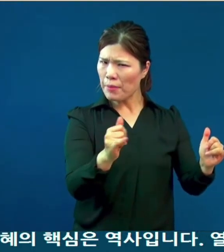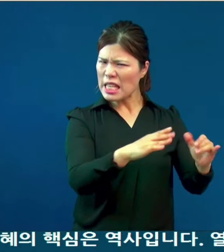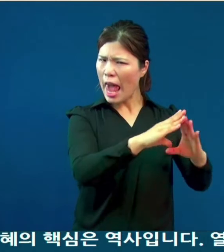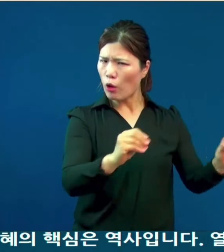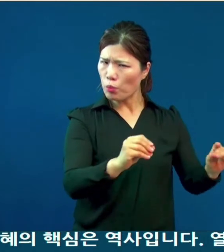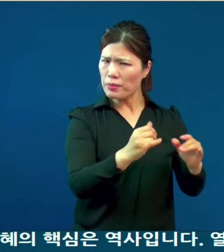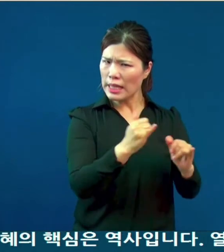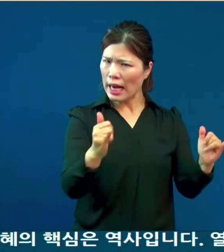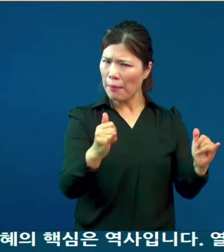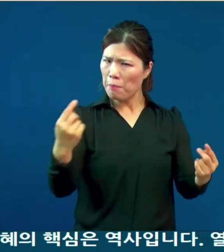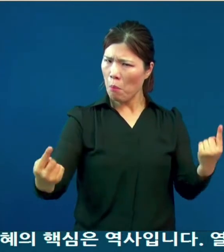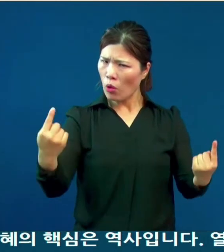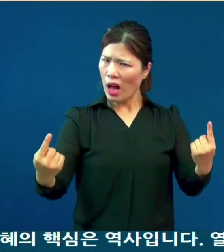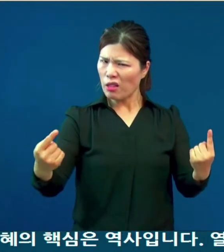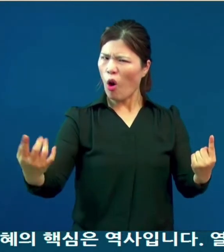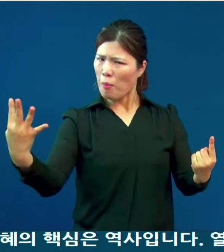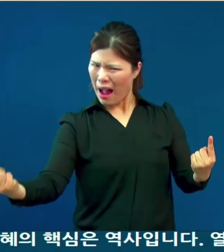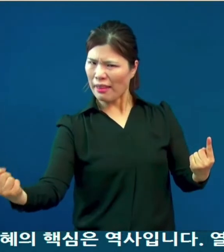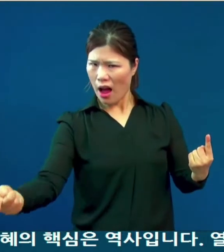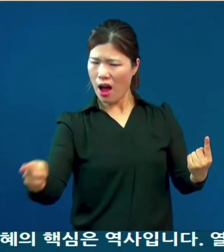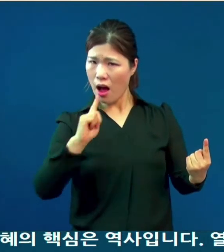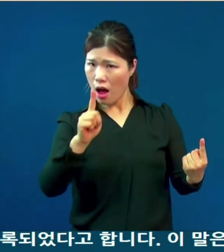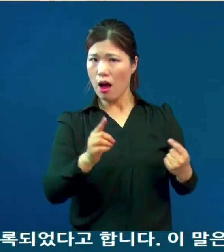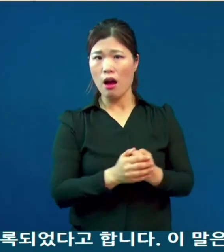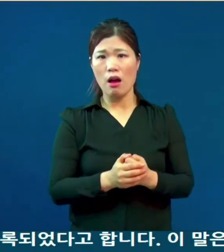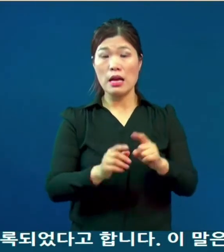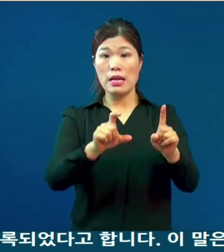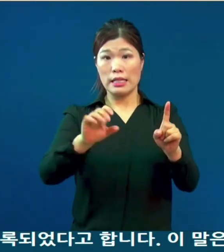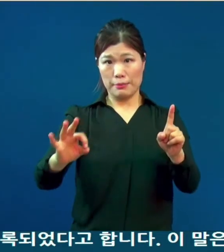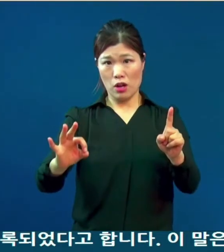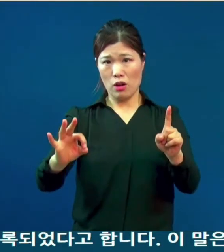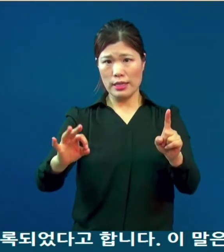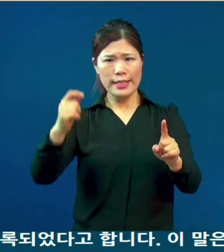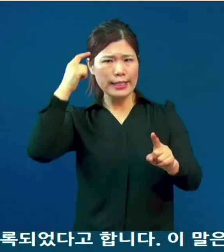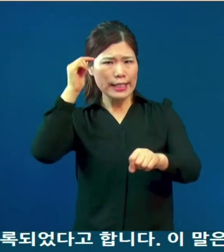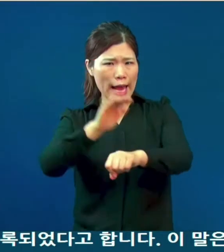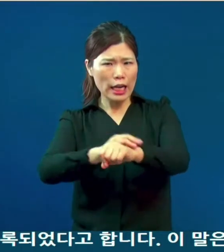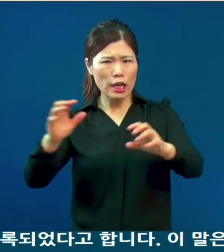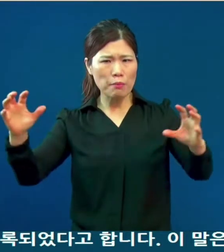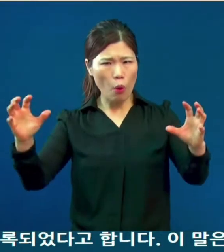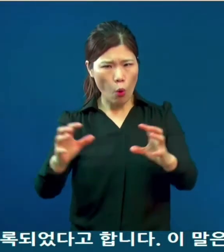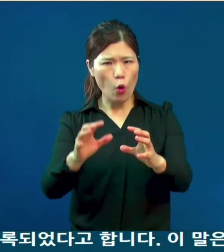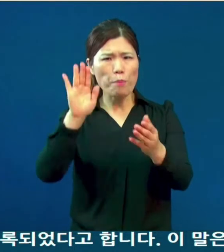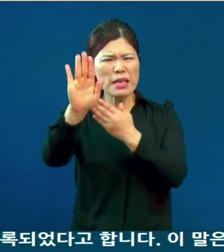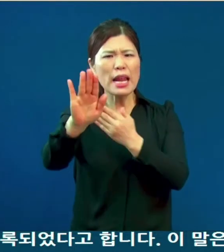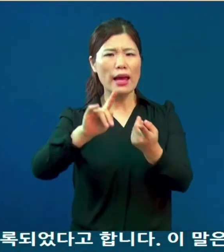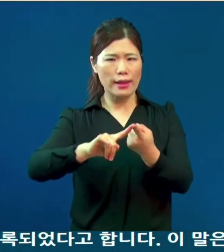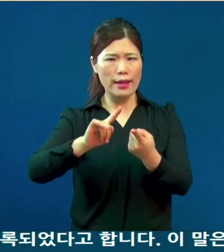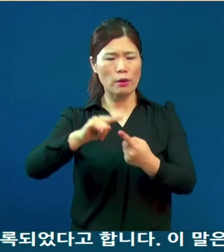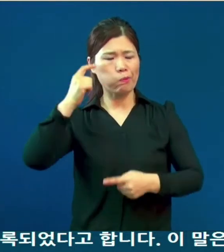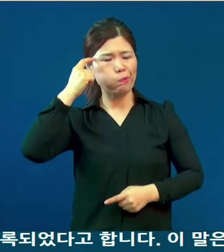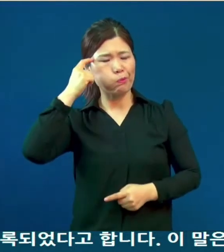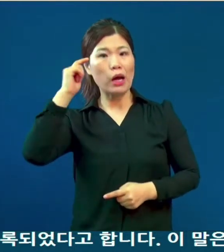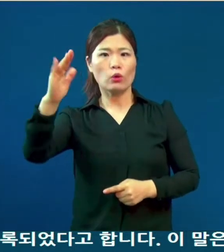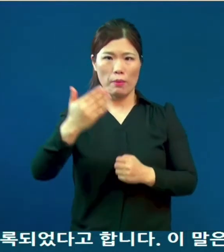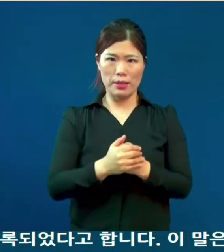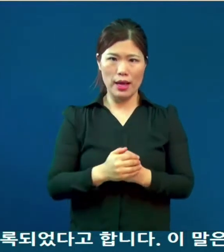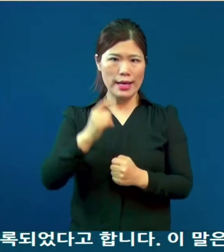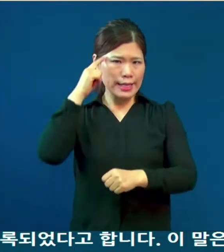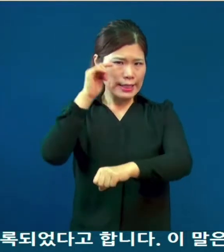합니다. 그리고 10절을 보면 지혜를 모으고 앞일을, 미래를 예측하죠. 이들이 지혜를